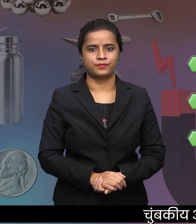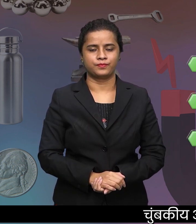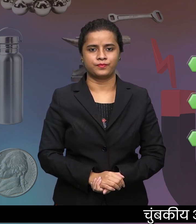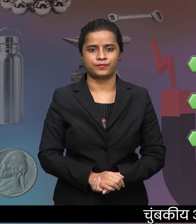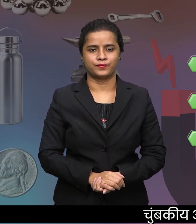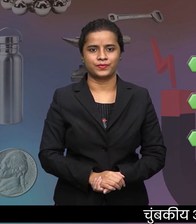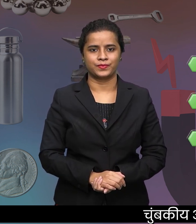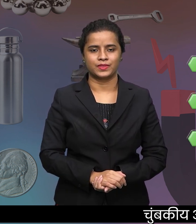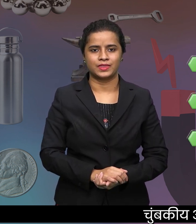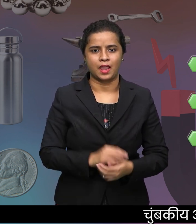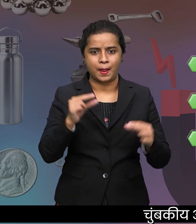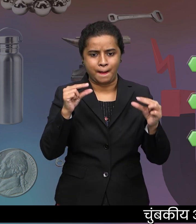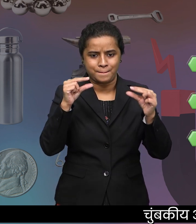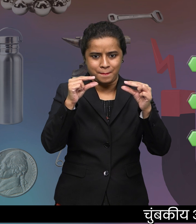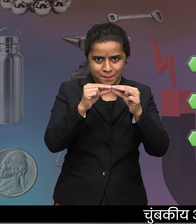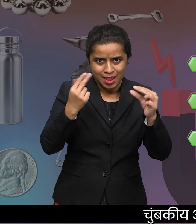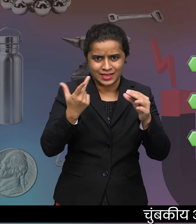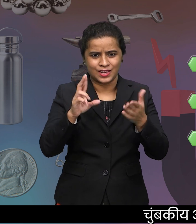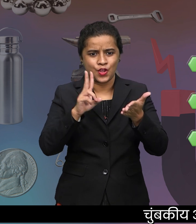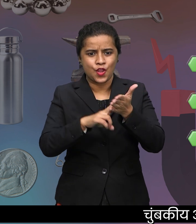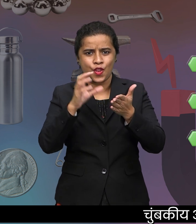चुंबकीय आणि अचुंबकीय पदार्थ.